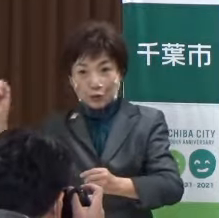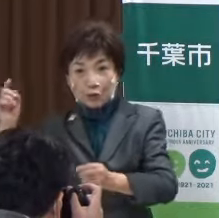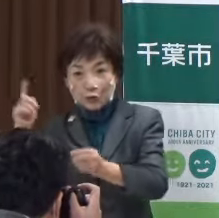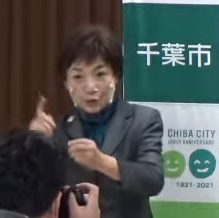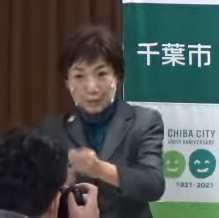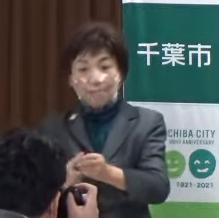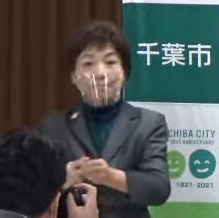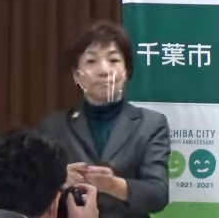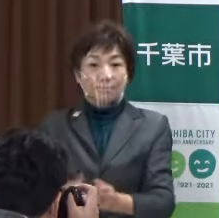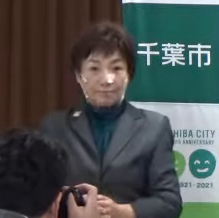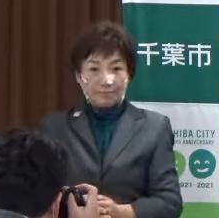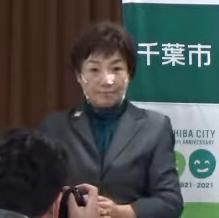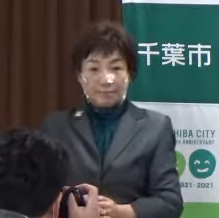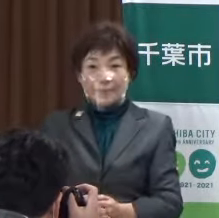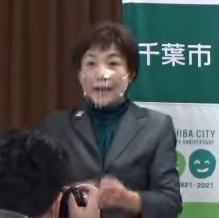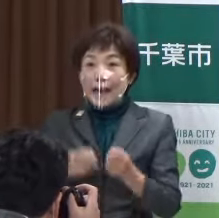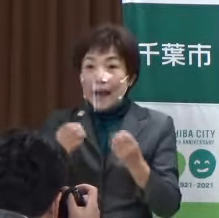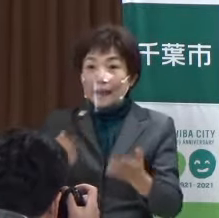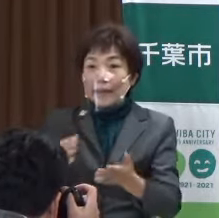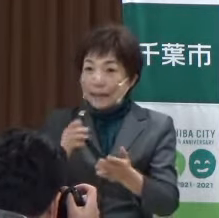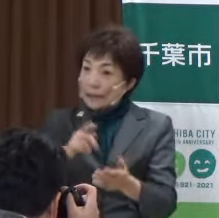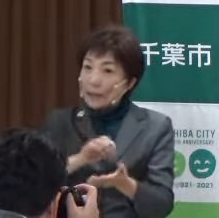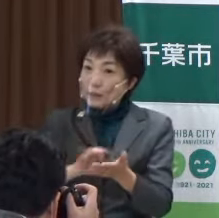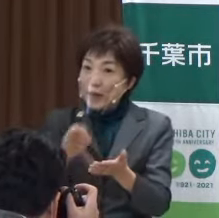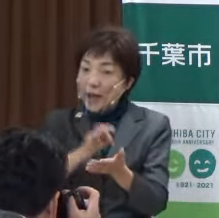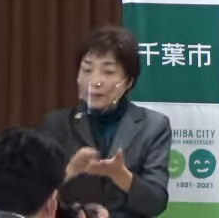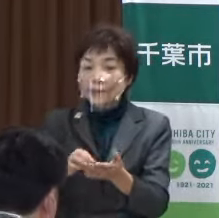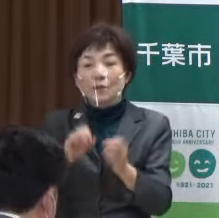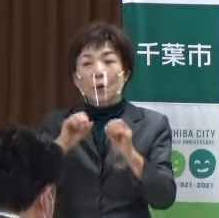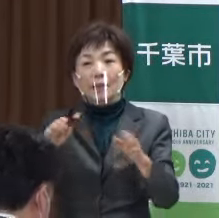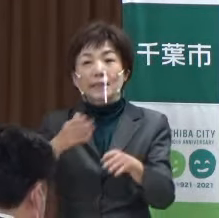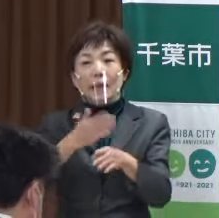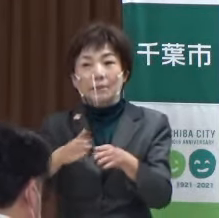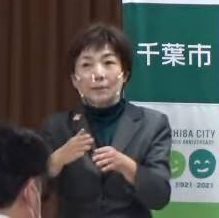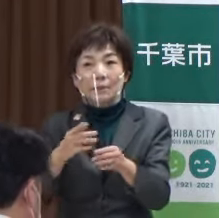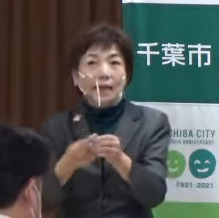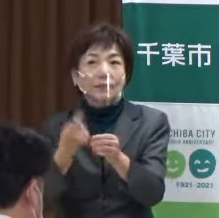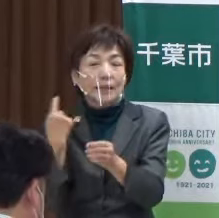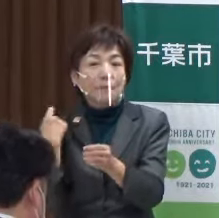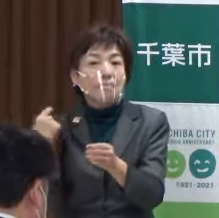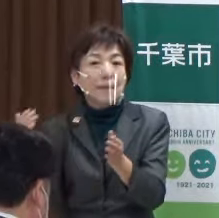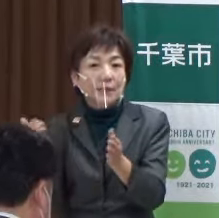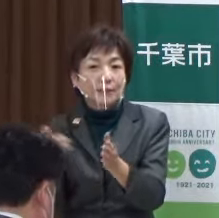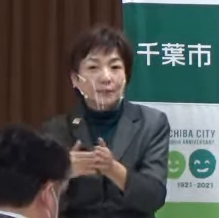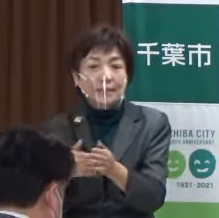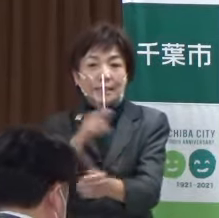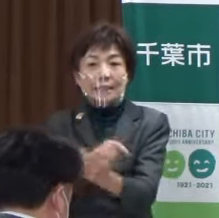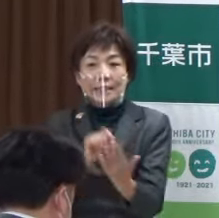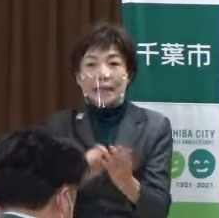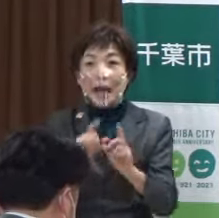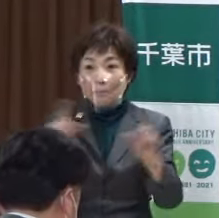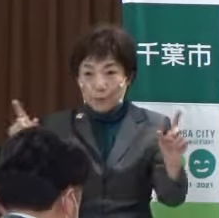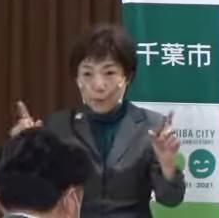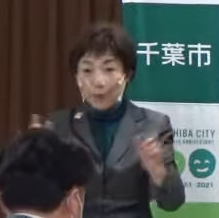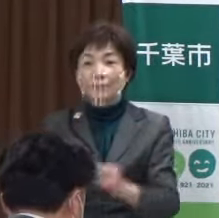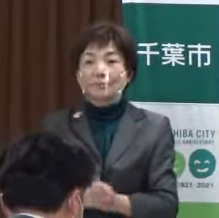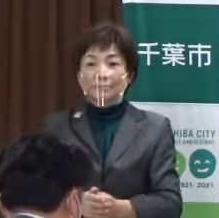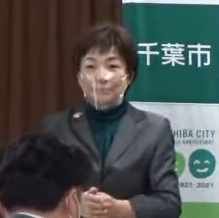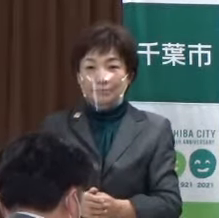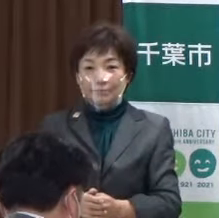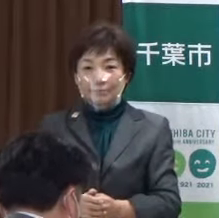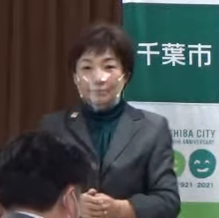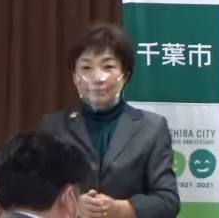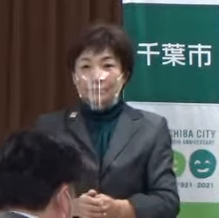と、それからあなたが使える制度知らせサービス昨年末にスタートさせていただきましたけれども、これが対象されます。